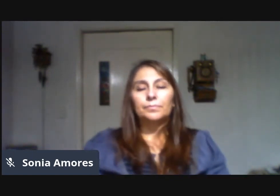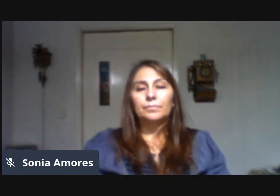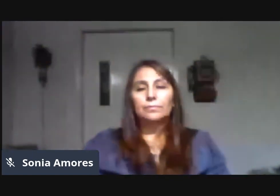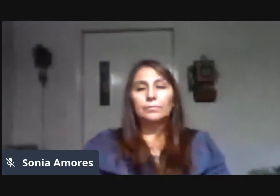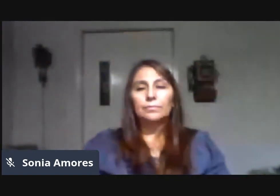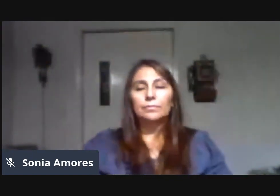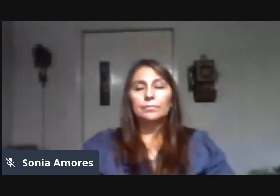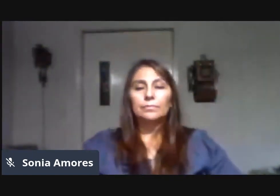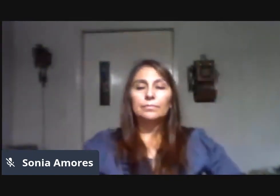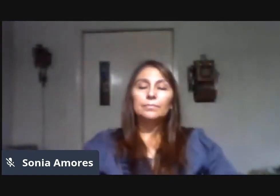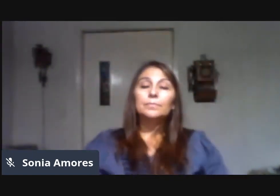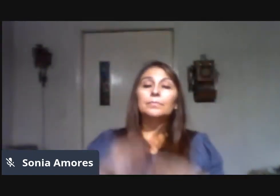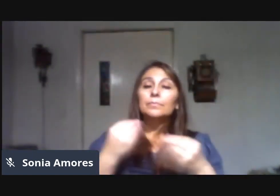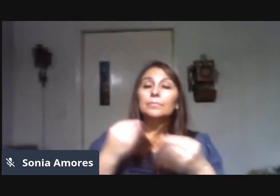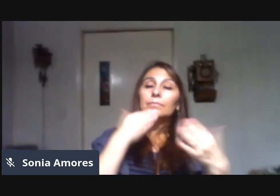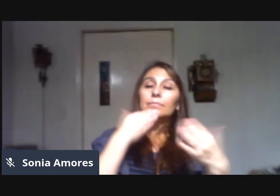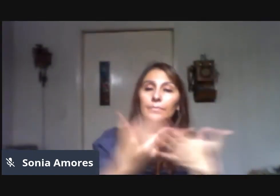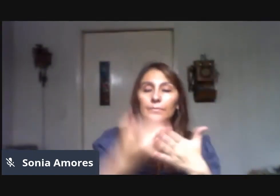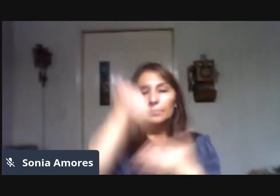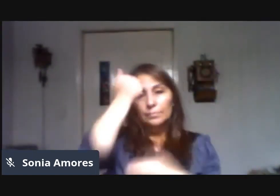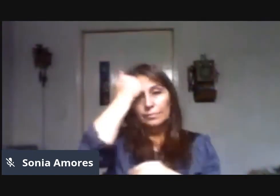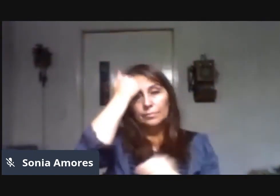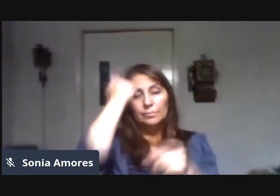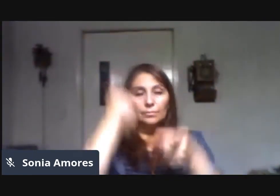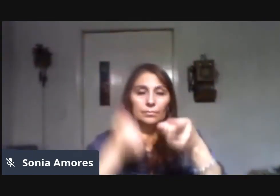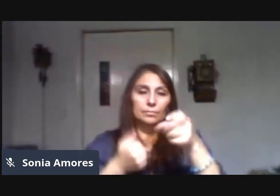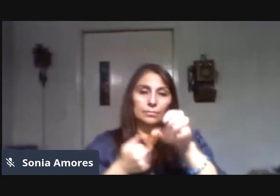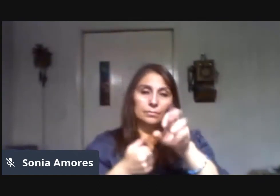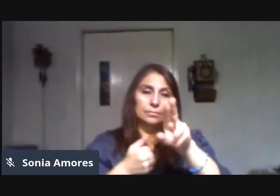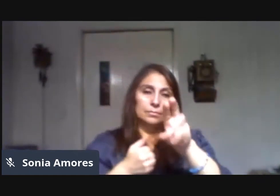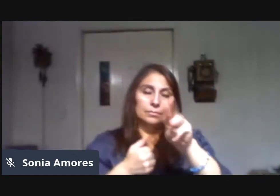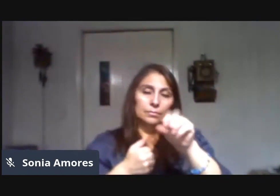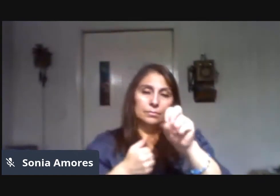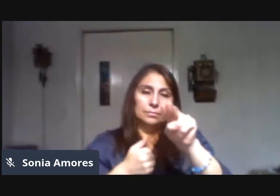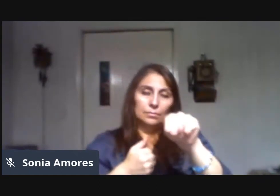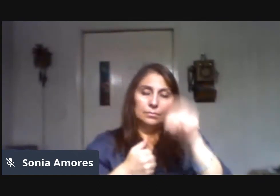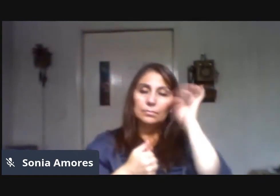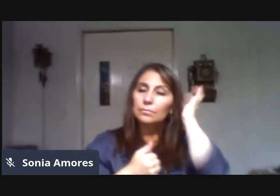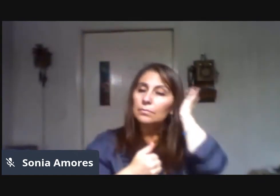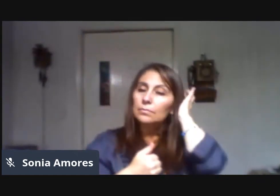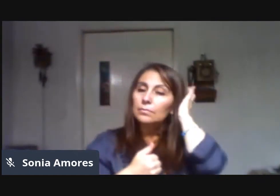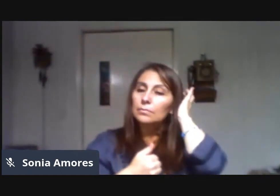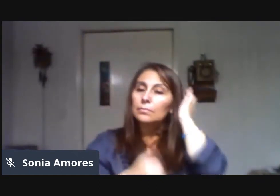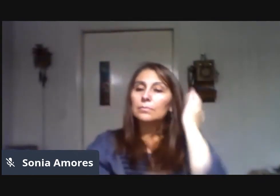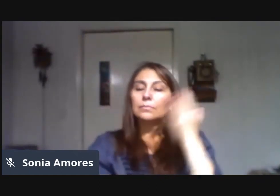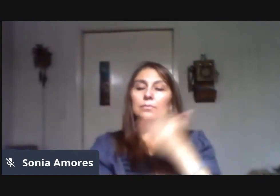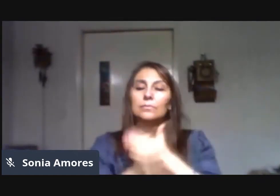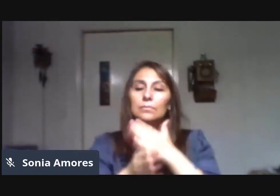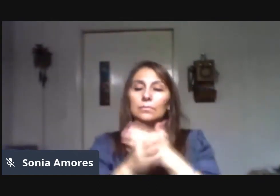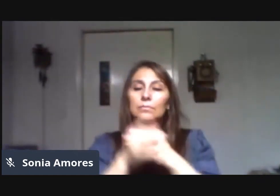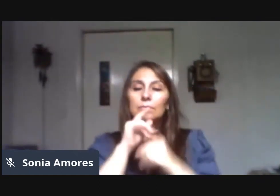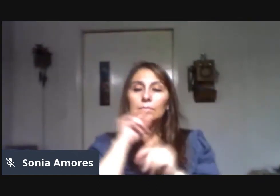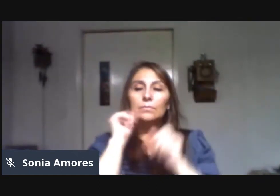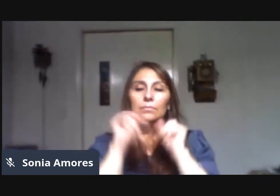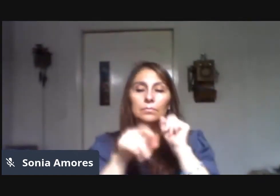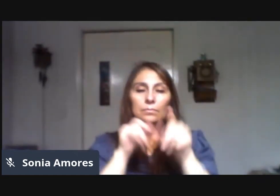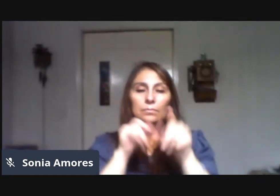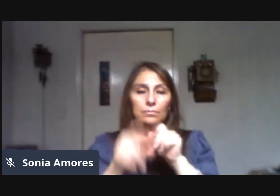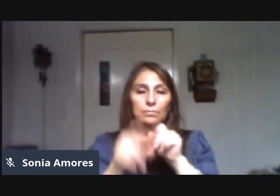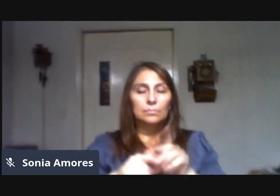Muchas gracias, profesor Germán. Continuamos con nuestra ronda de preguntas y respuestas por parte de nuestros